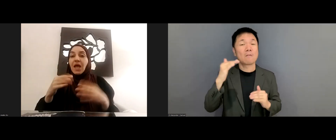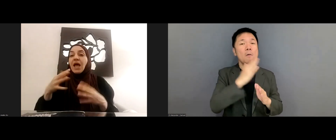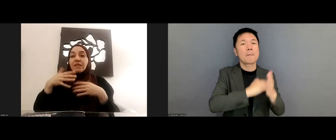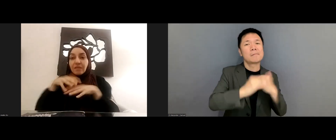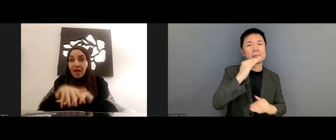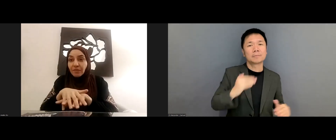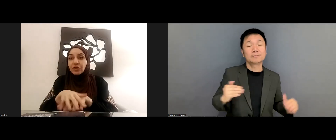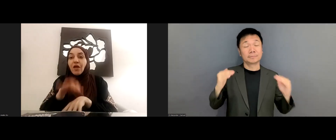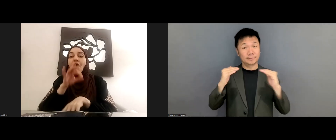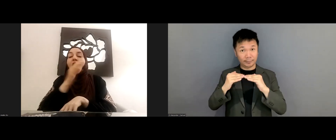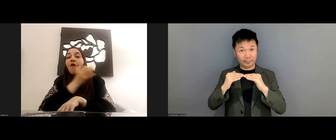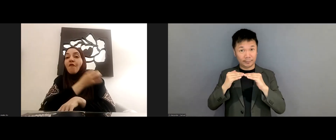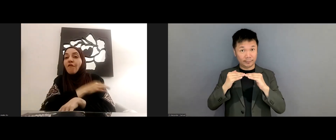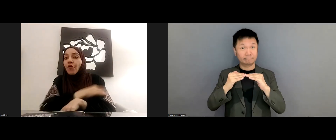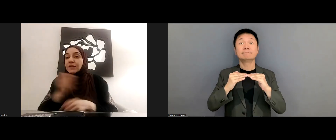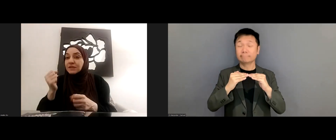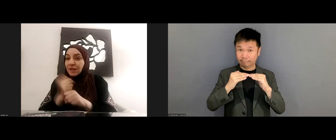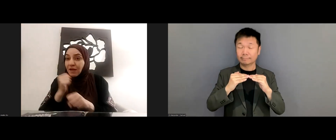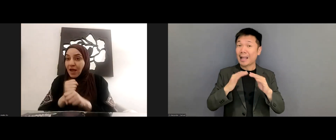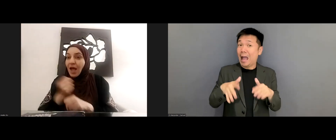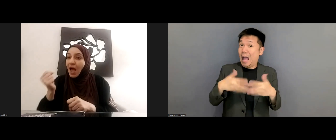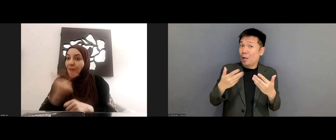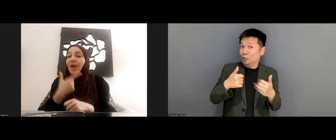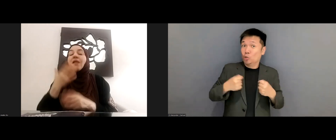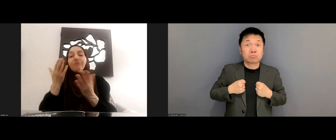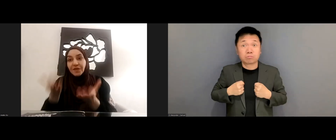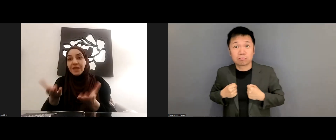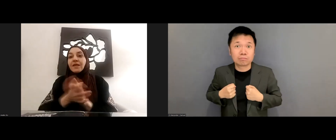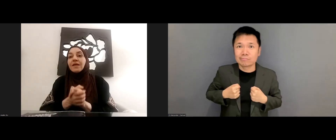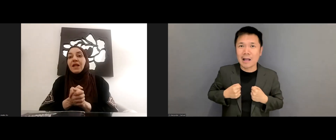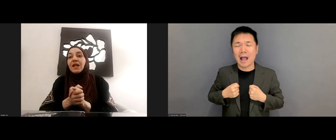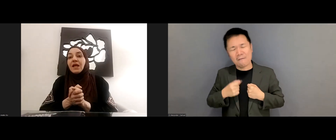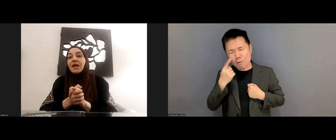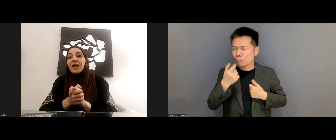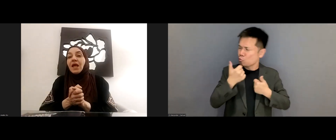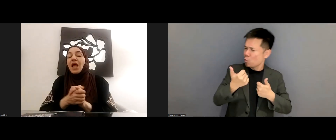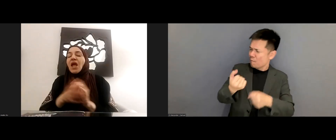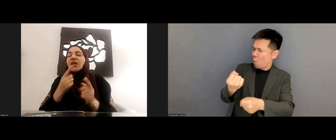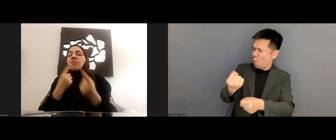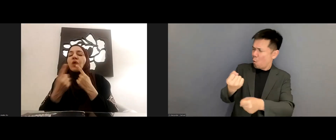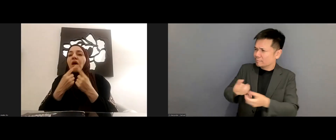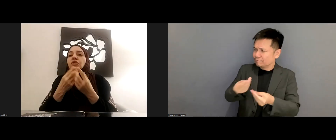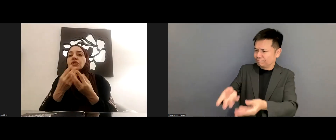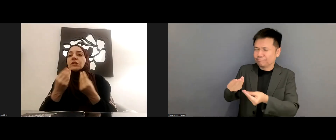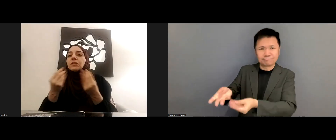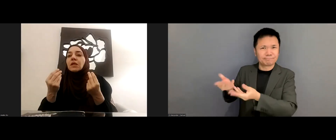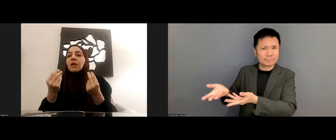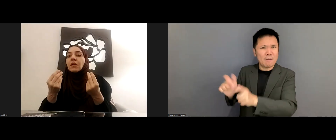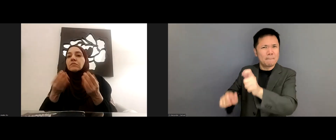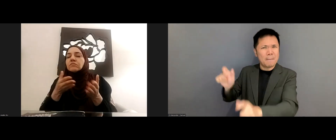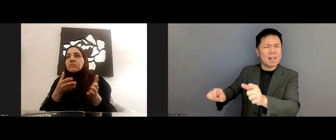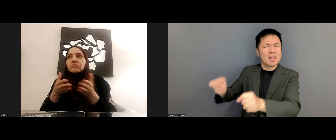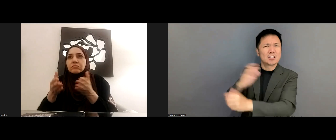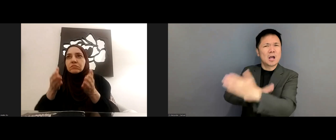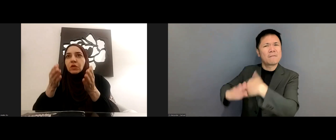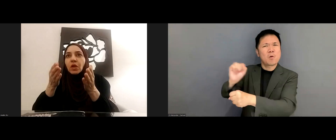فرص عمل، أهمية inclusive أن tourism تكون and الدولة how it's ملتزمة going بهذا to الموضوع. provide job أكثر ما تم opportunities, النقاش فيه and هو we ماذا have ستكون الآلية باعتماد recommended هذه that the الركائز أو